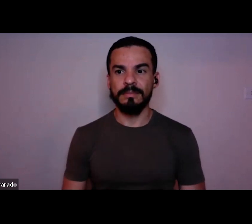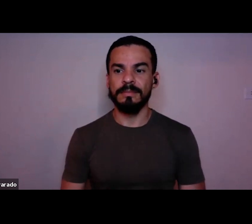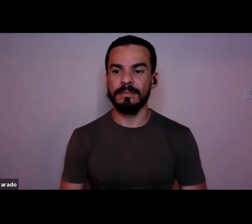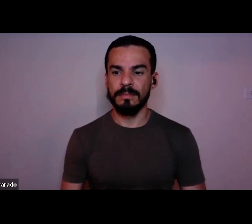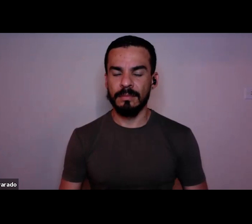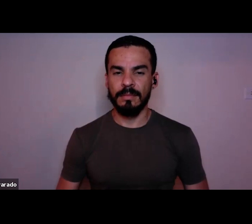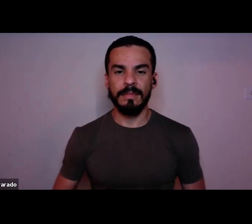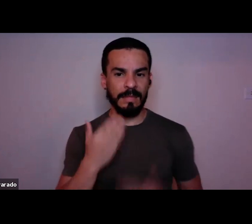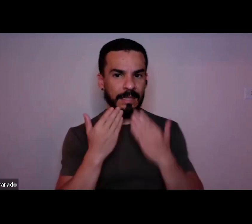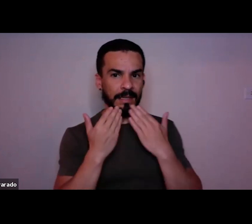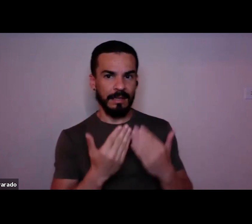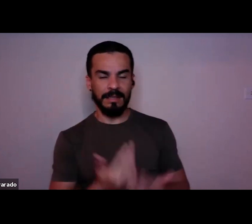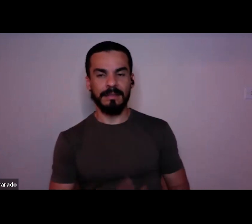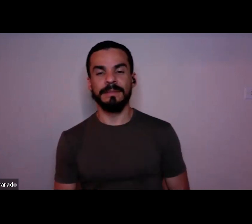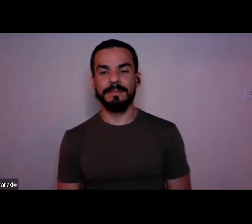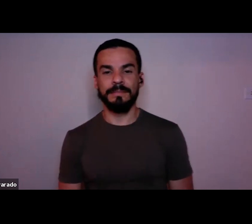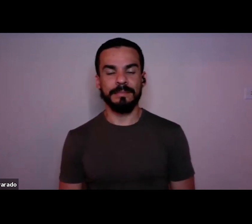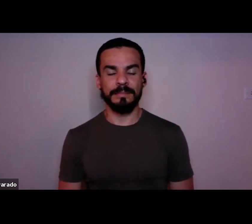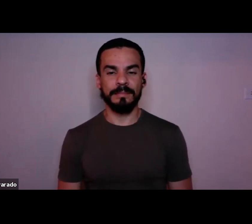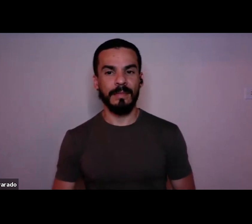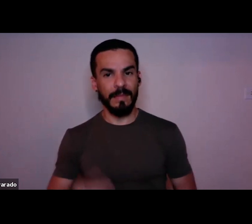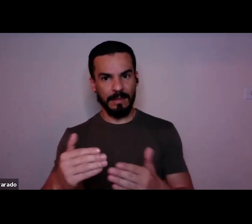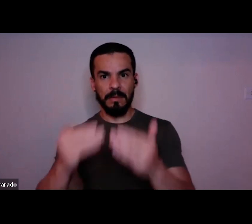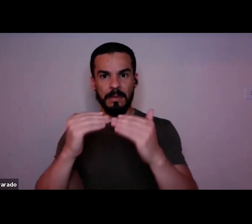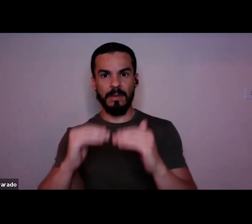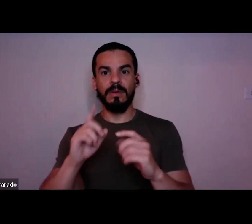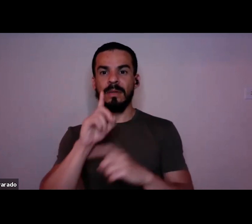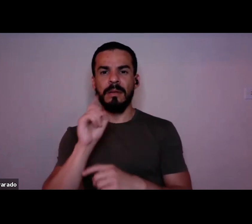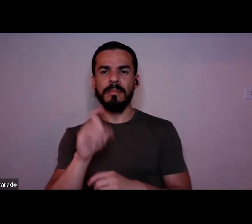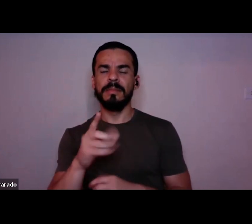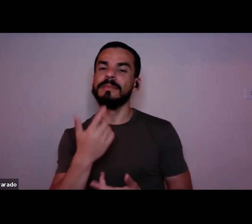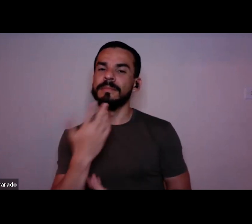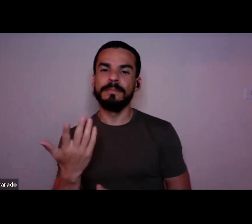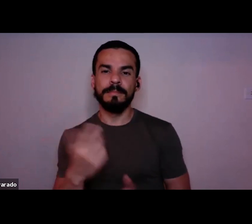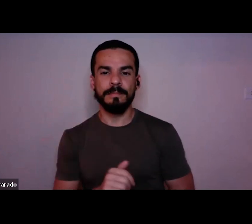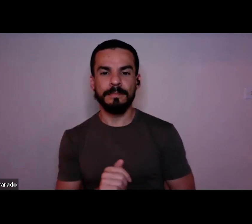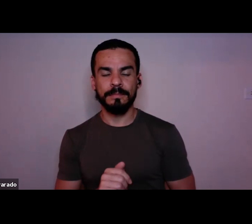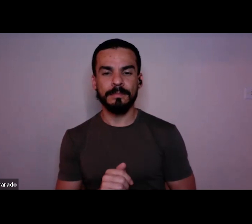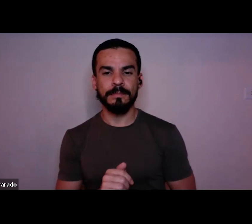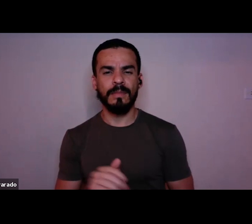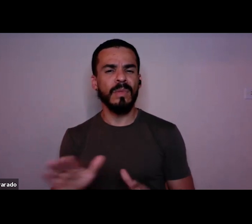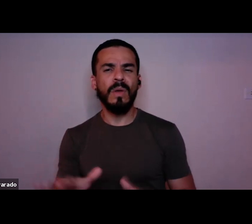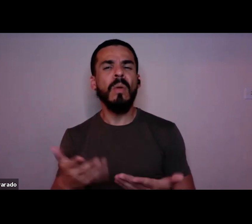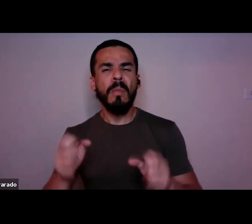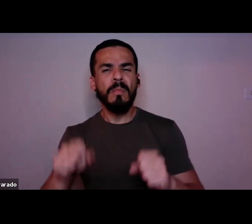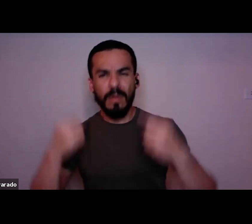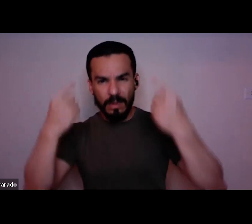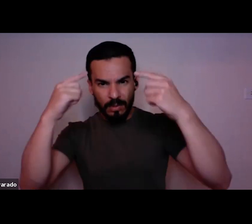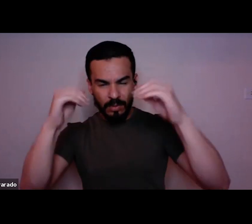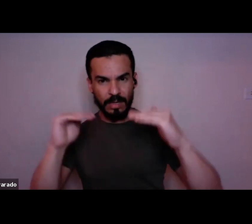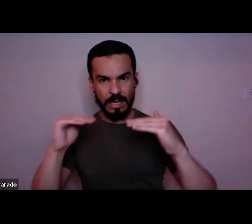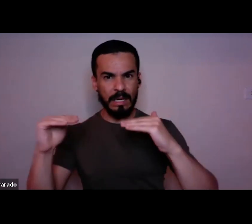Gracias Margarita la siguiente pregunta dice cómo se puede lograr un equilibrio